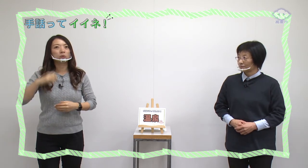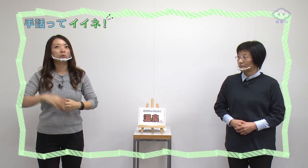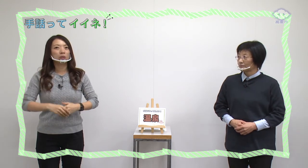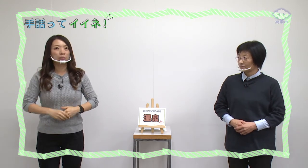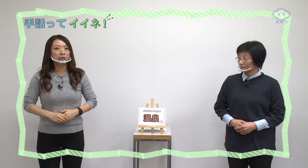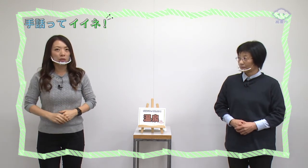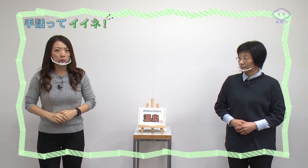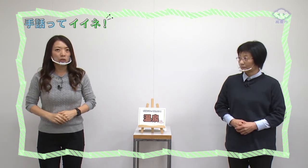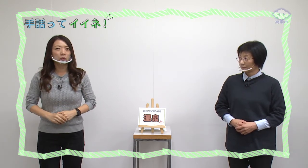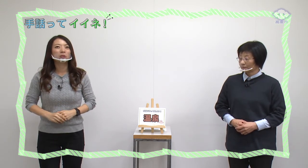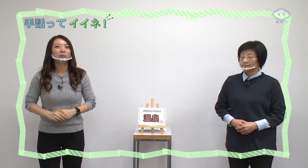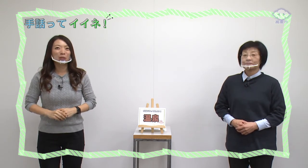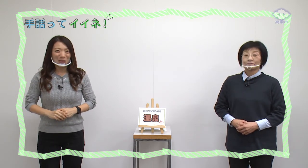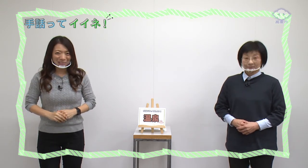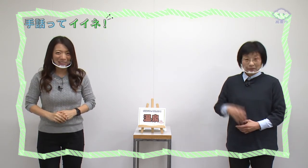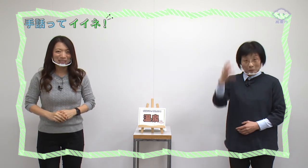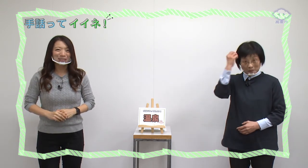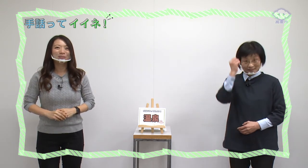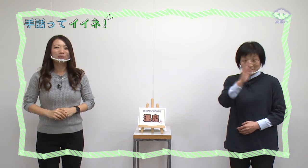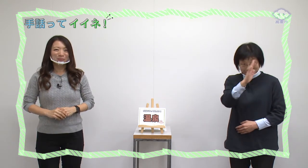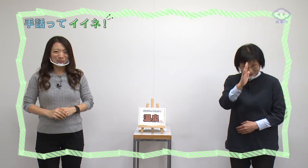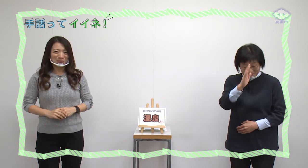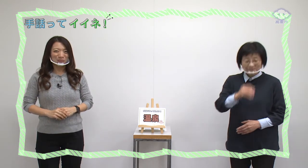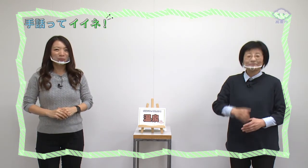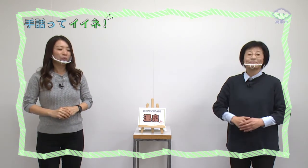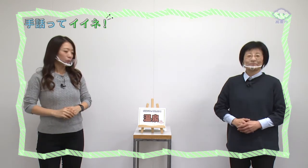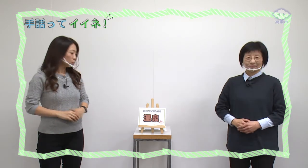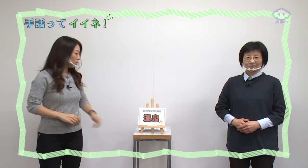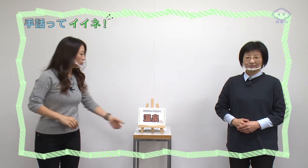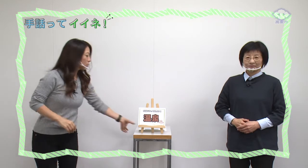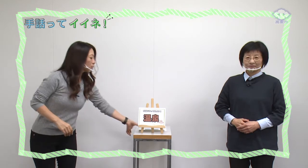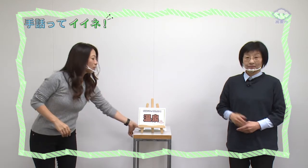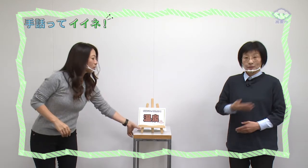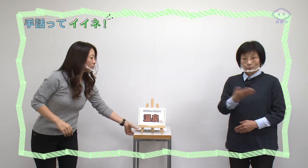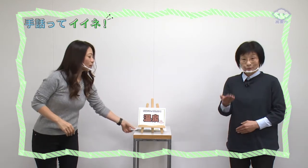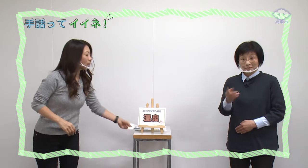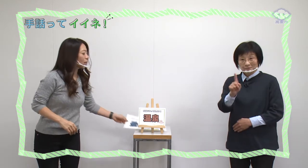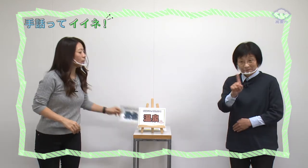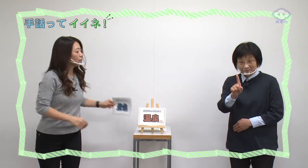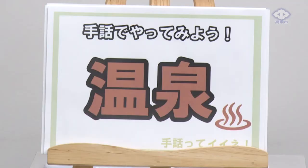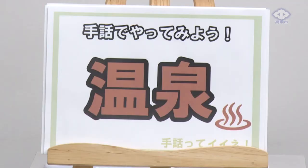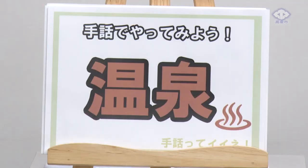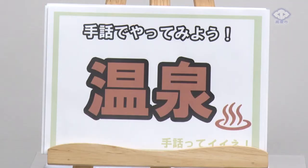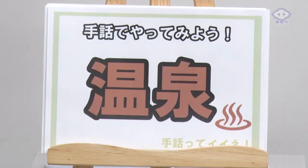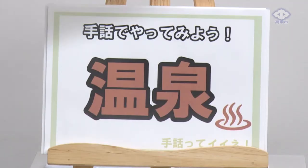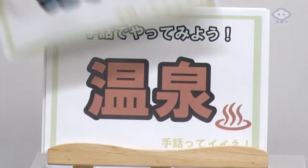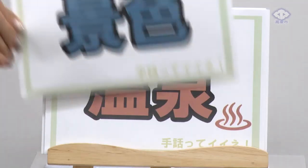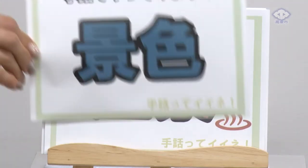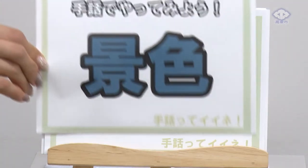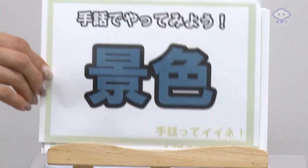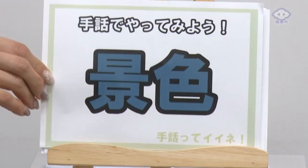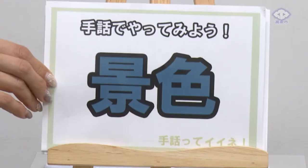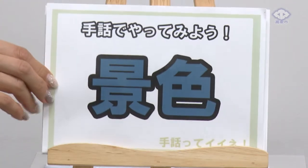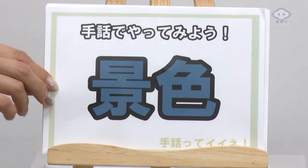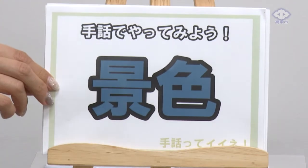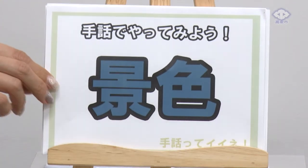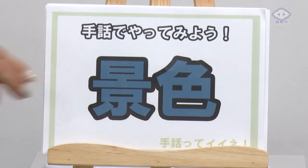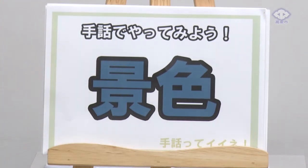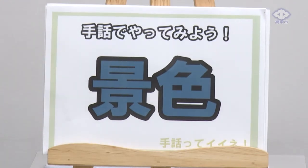ということで皆さんもぜひ覚えてみてください。それでは次なんですが、こちらも旅には欠かせない楽しみ